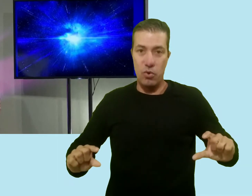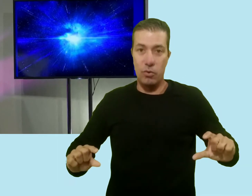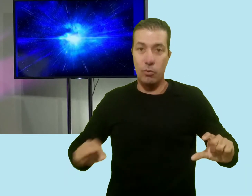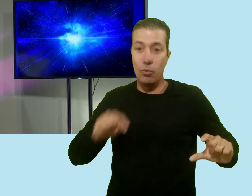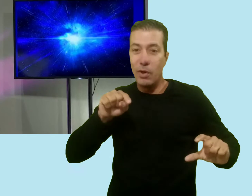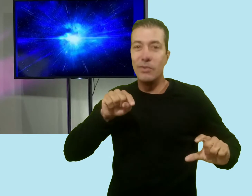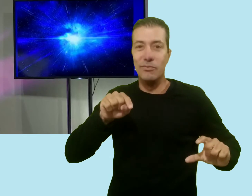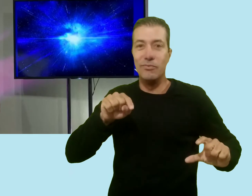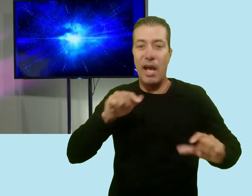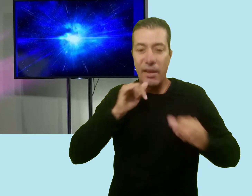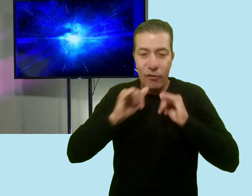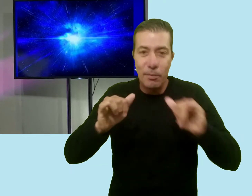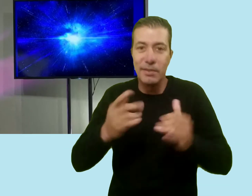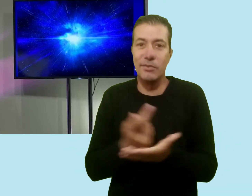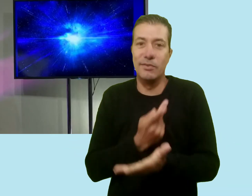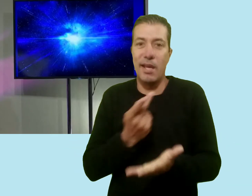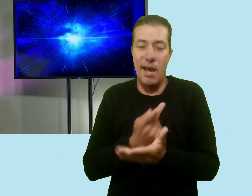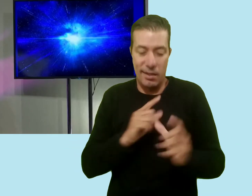Sim, tá?